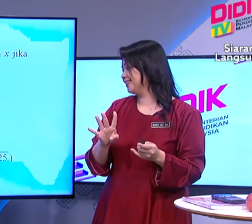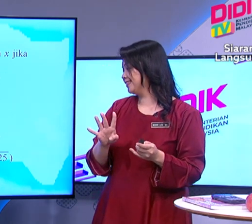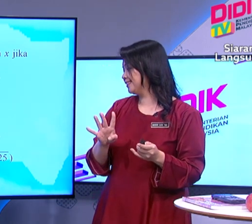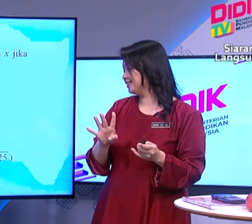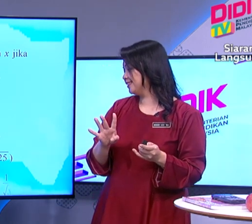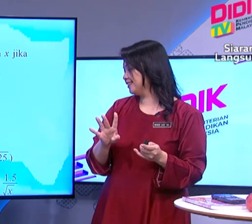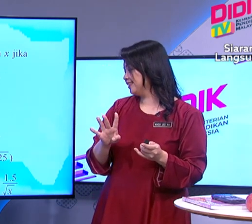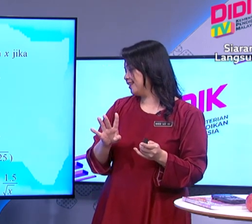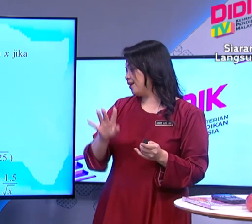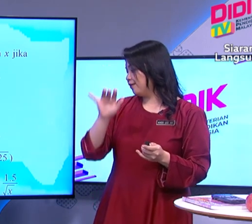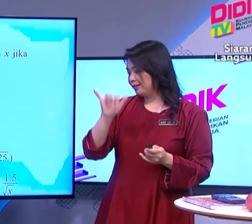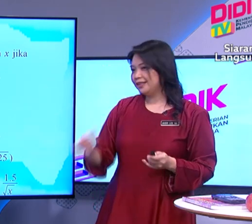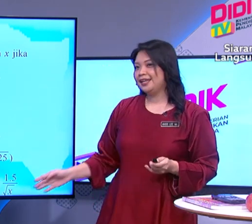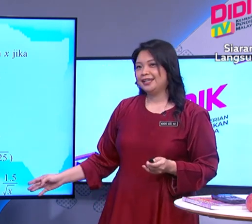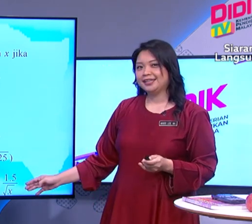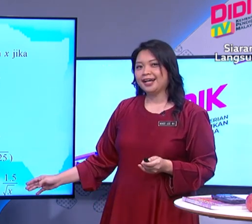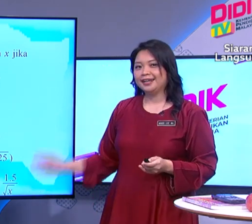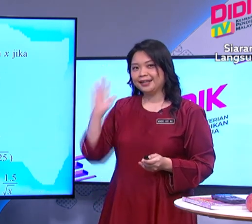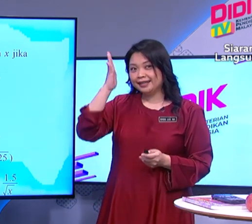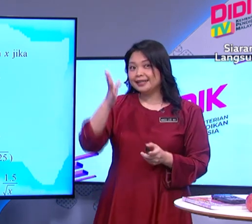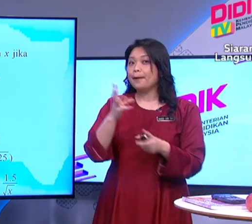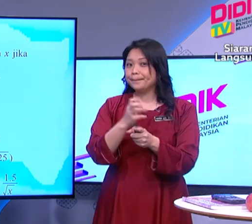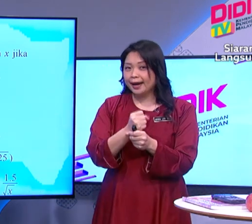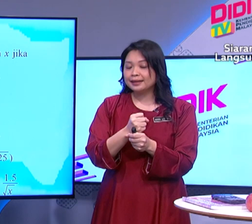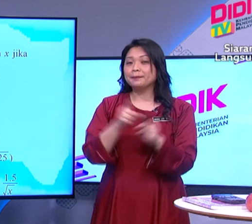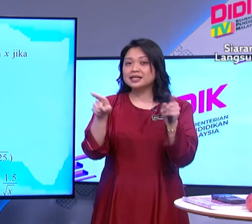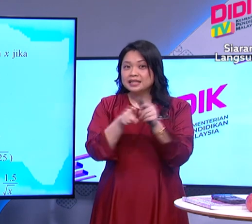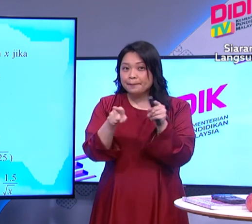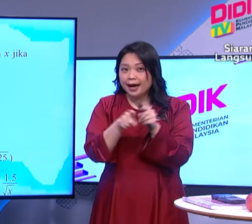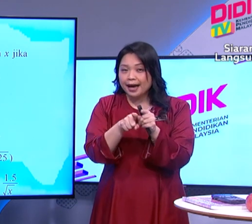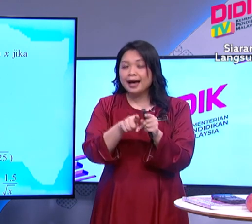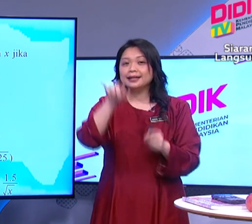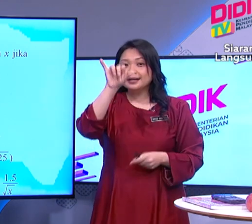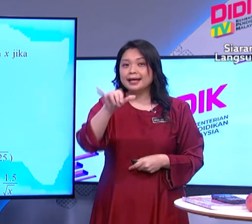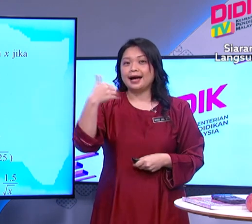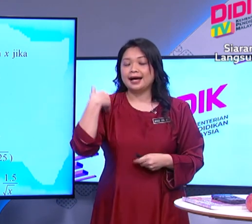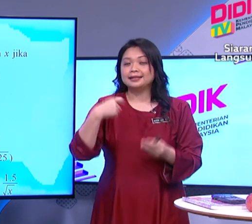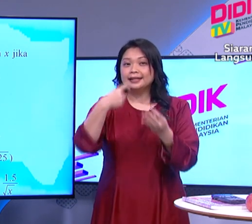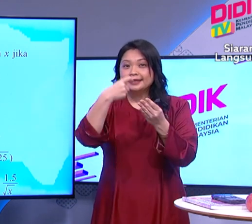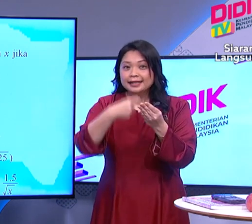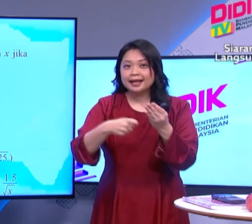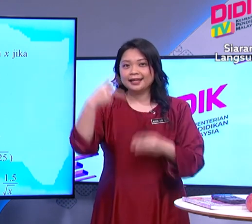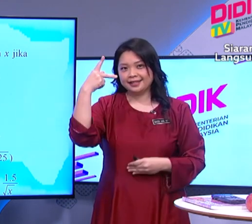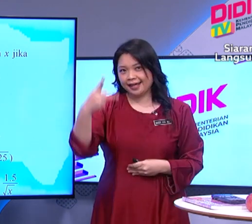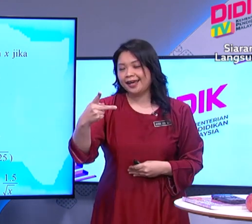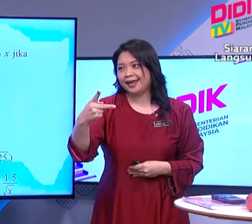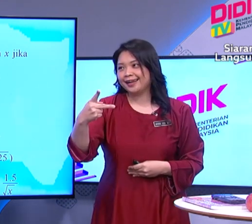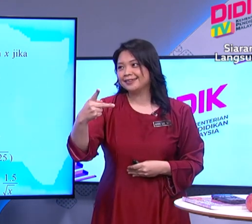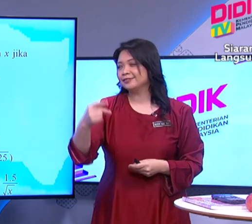jangan lupa numpak nih kita akan dapat bersamaan yang ada nilai change